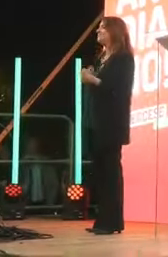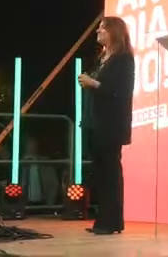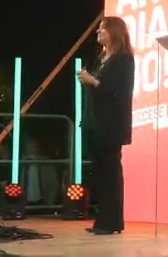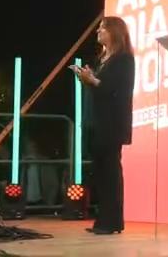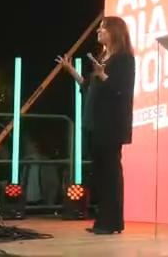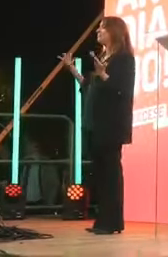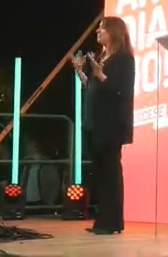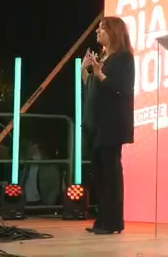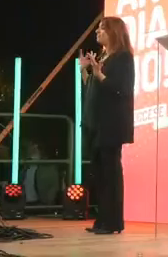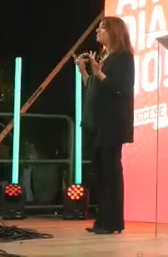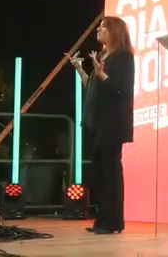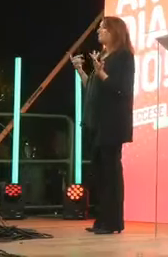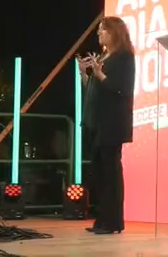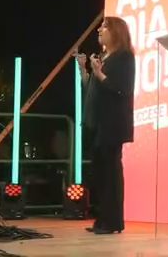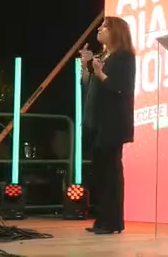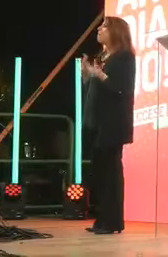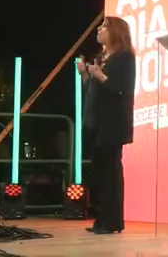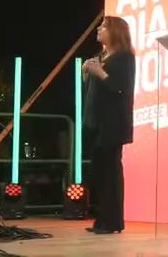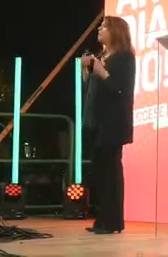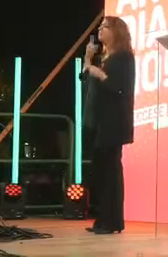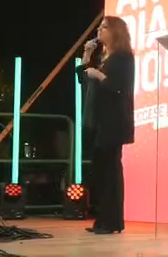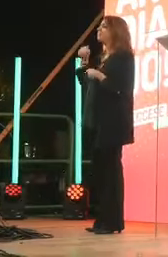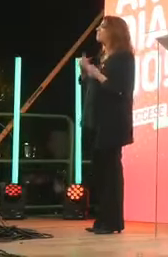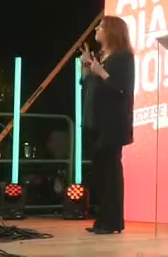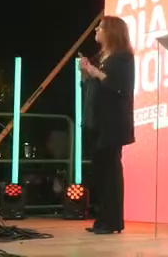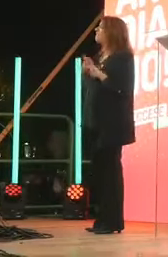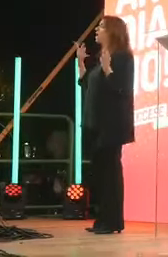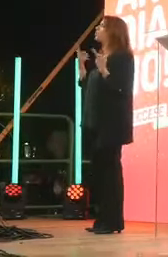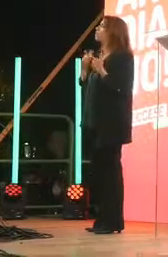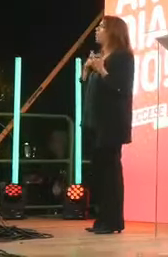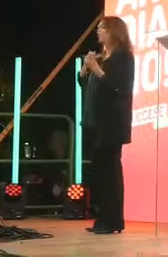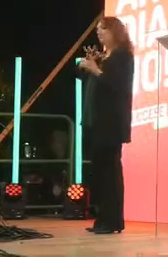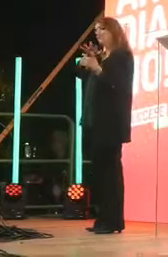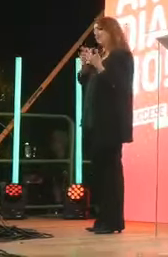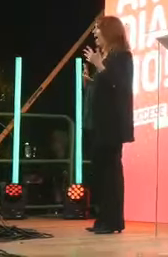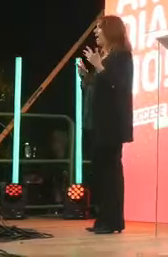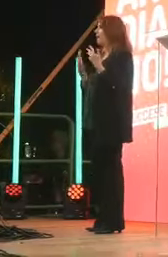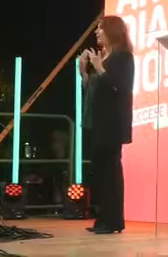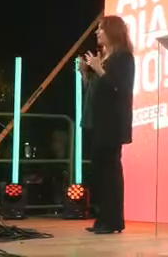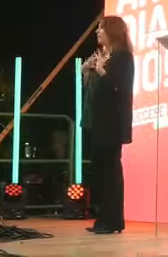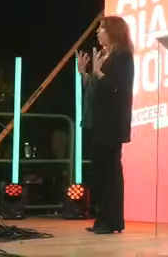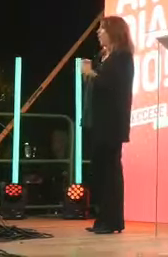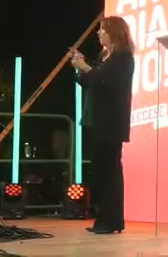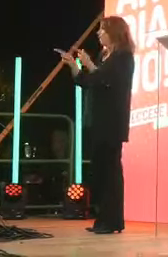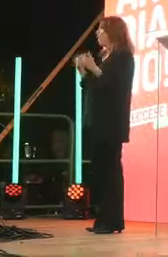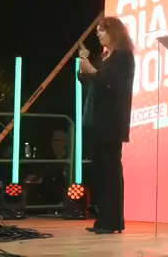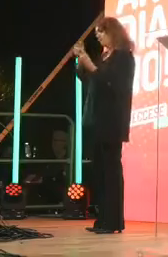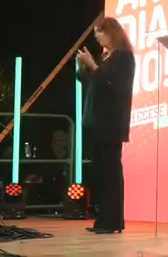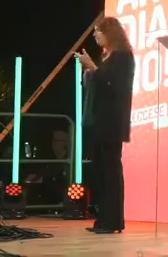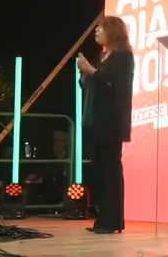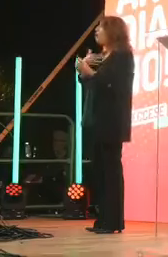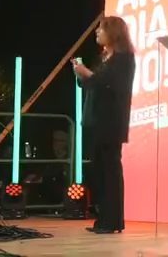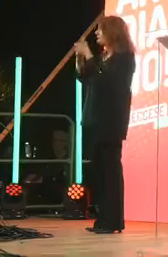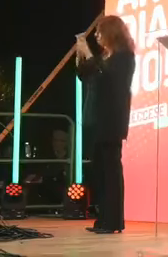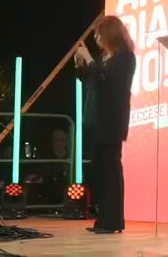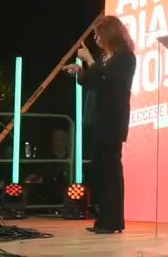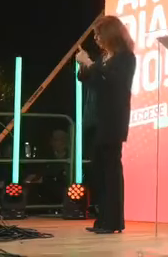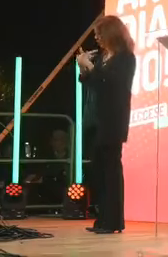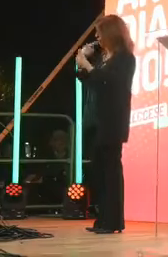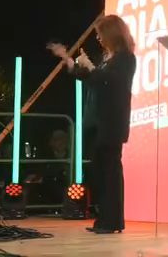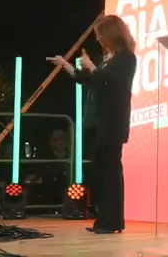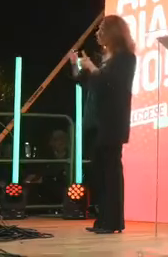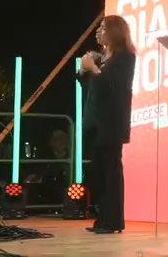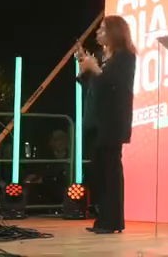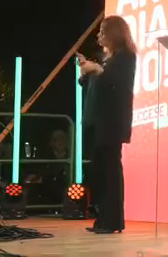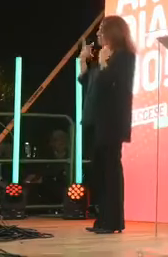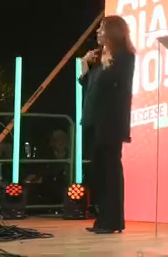tanti motivi per cui sono molto molto felice di essere qui con voi questa sera. E vi voglio dire il primo. Sono